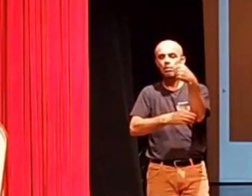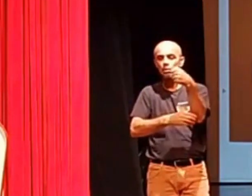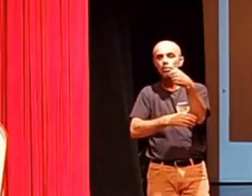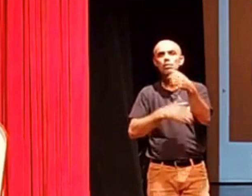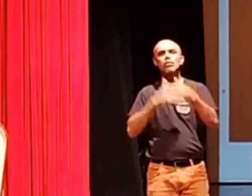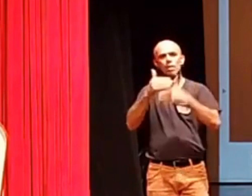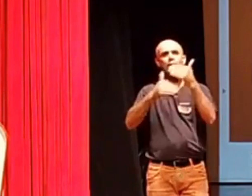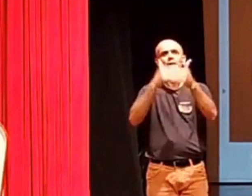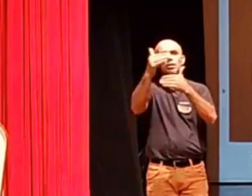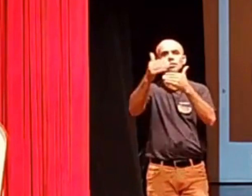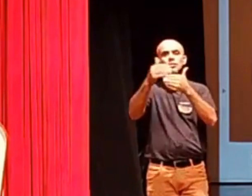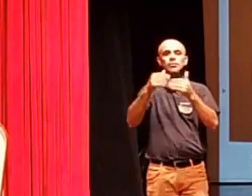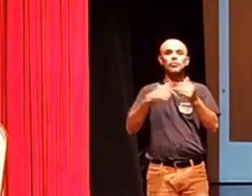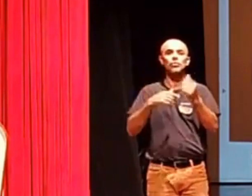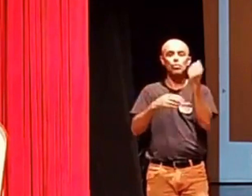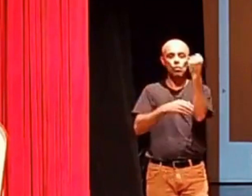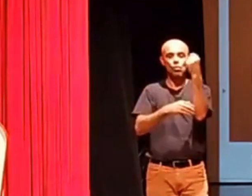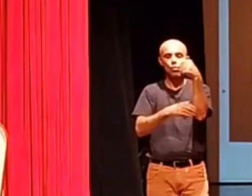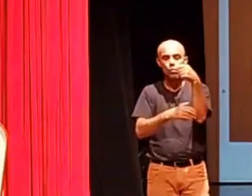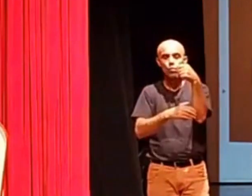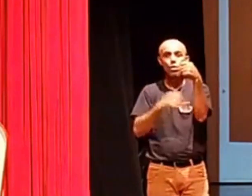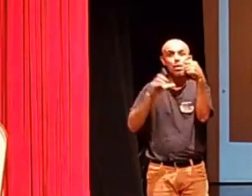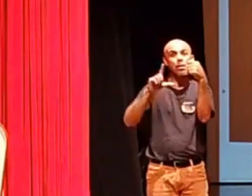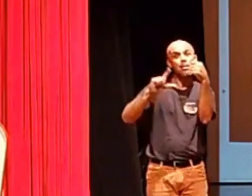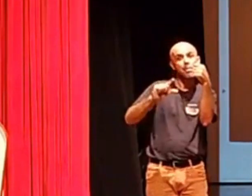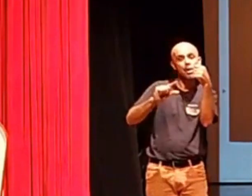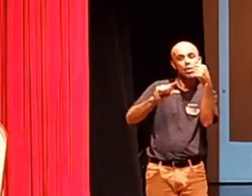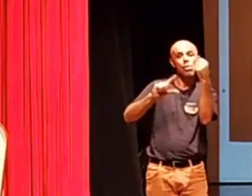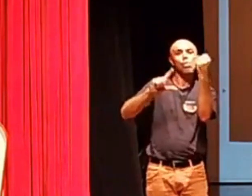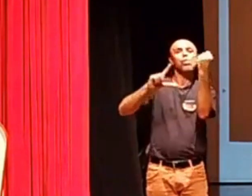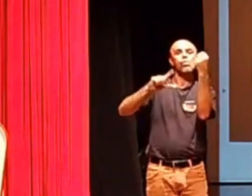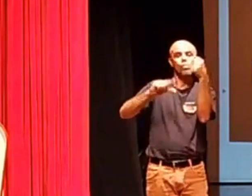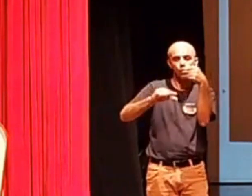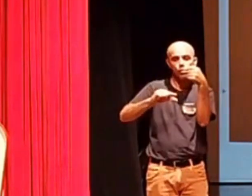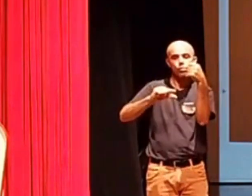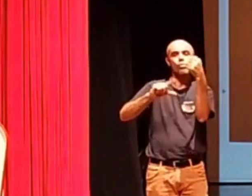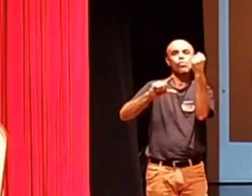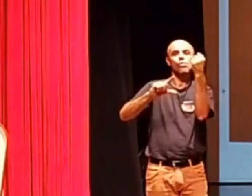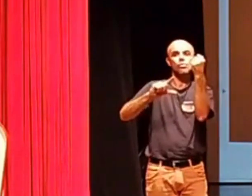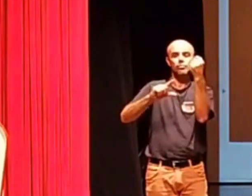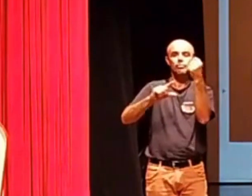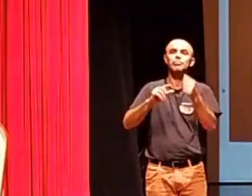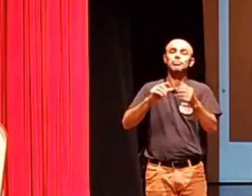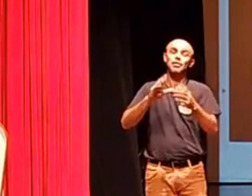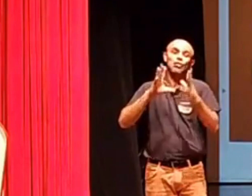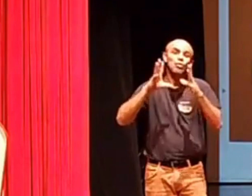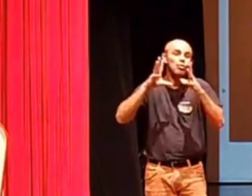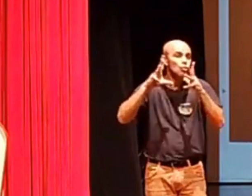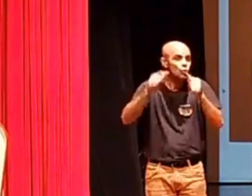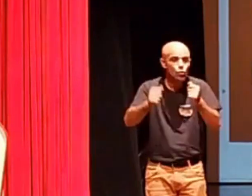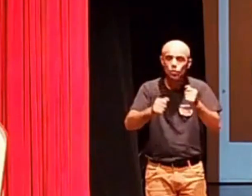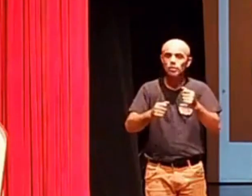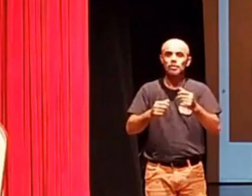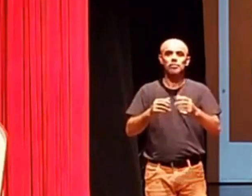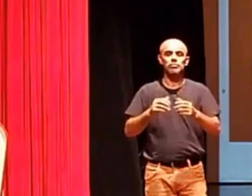vai progredir. Umas progridem menos, outras progridem mais, mas todas vão progredir.